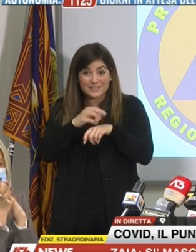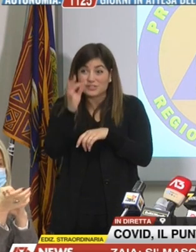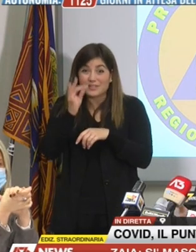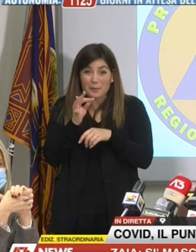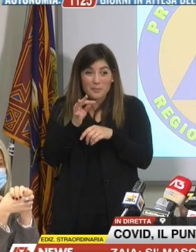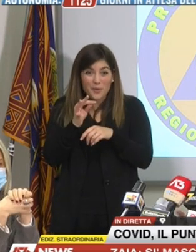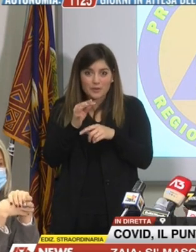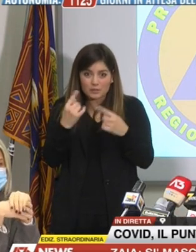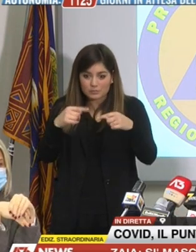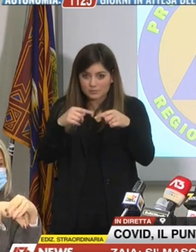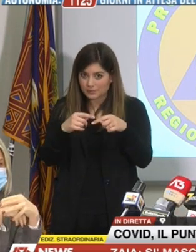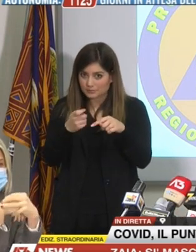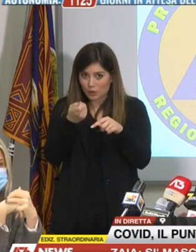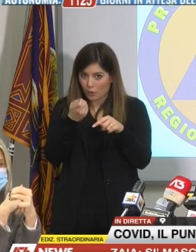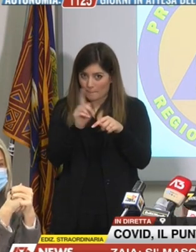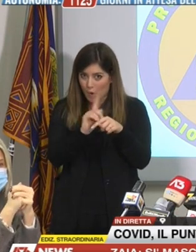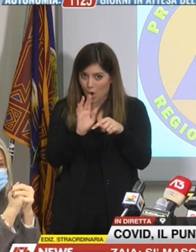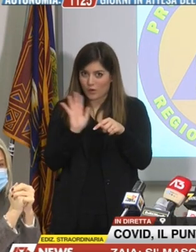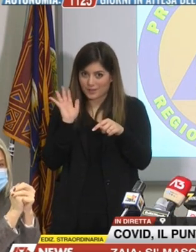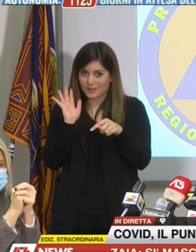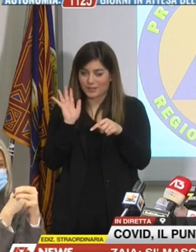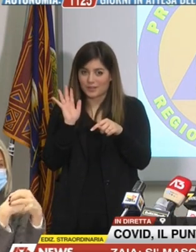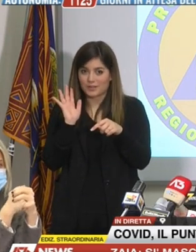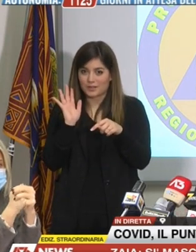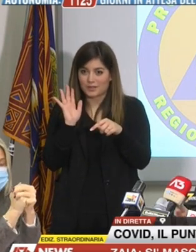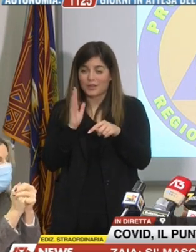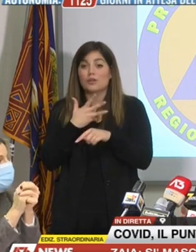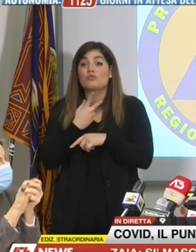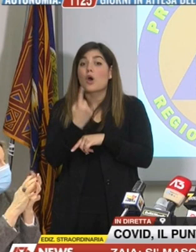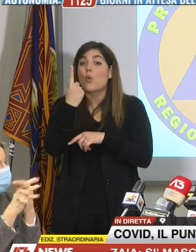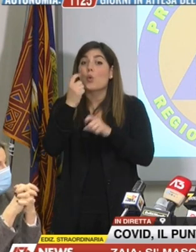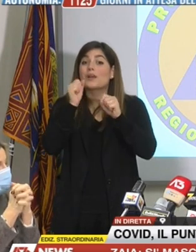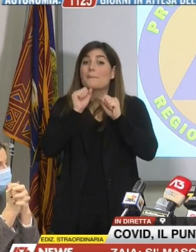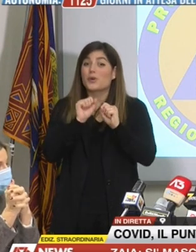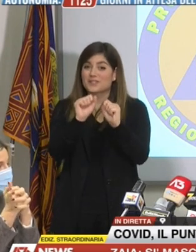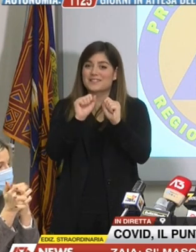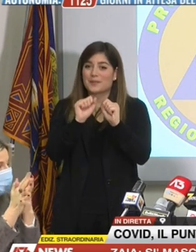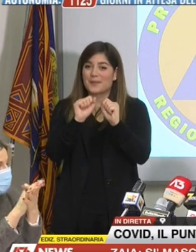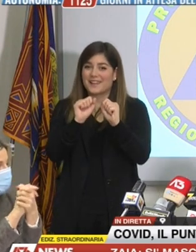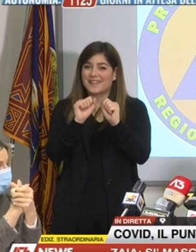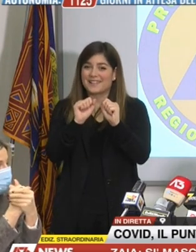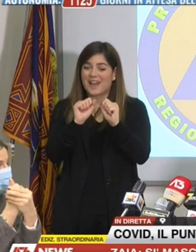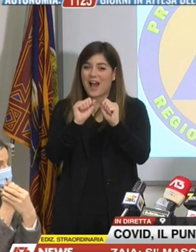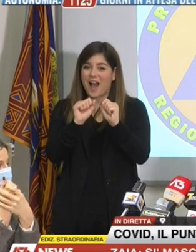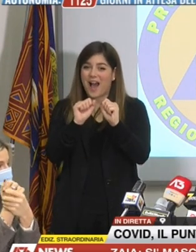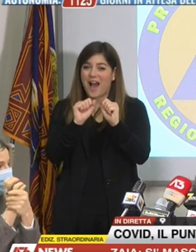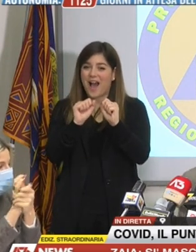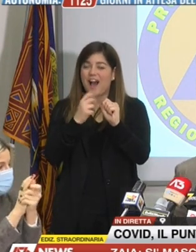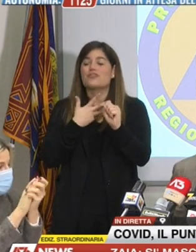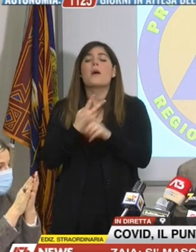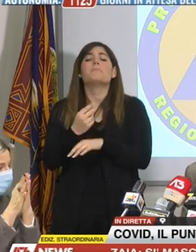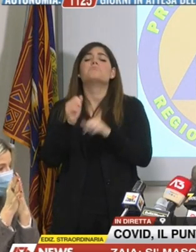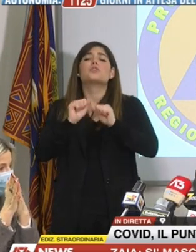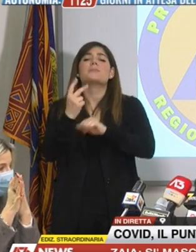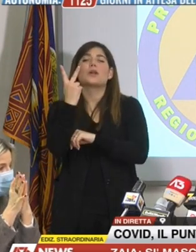ha un problema sente il suo medico e ha una possibilità su due di avere un medico che dice faccio me il tampone, te lo faccio io. A